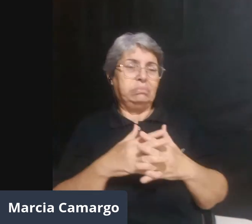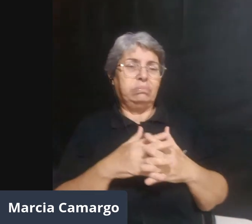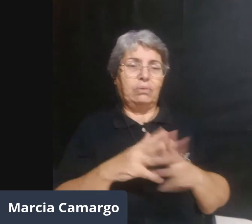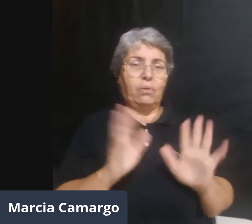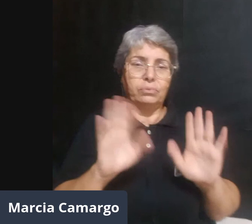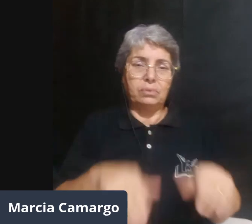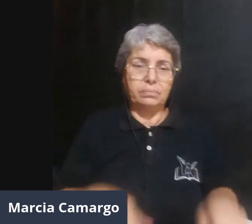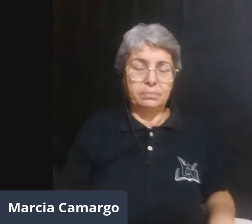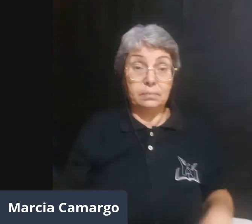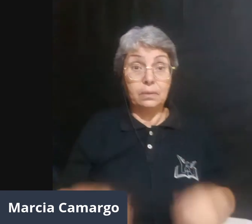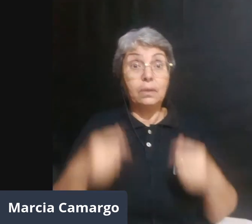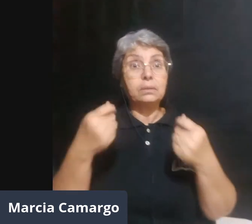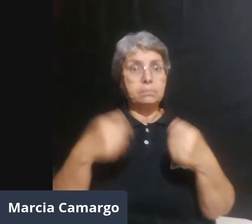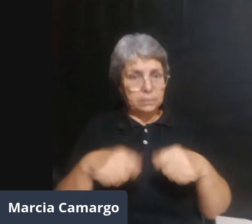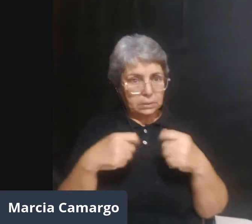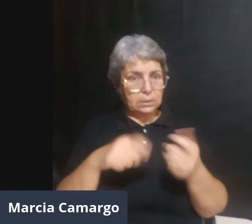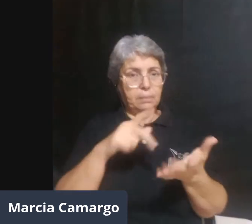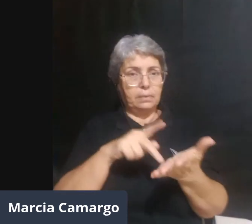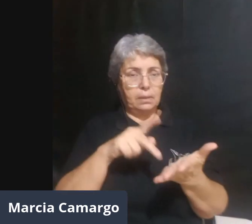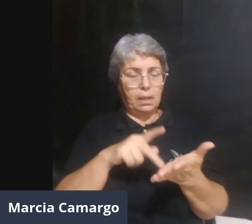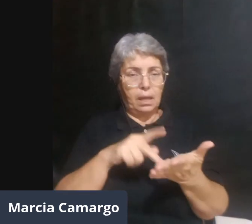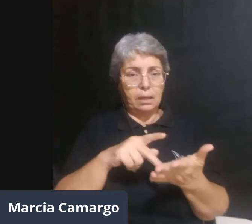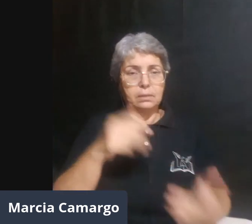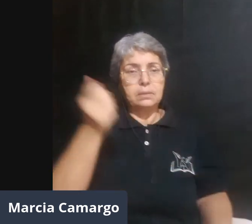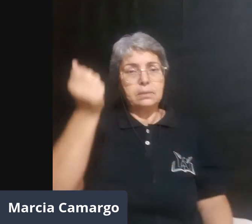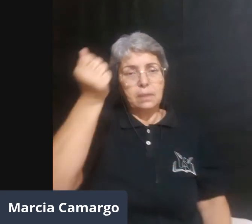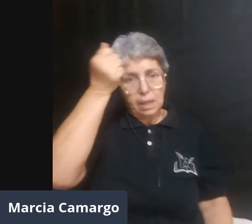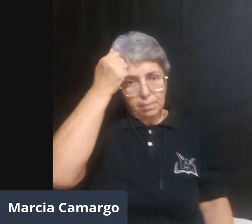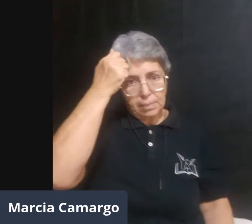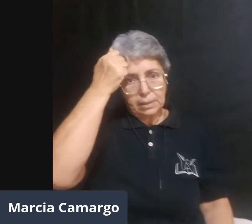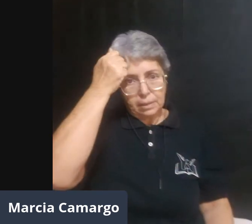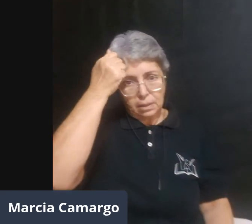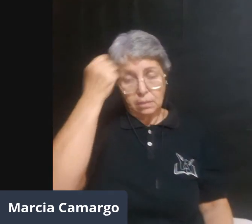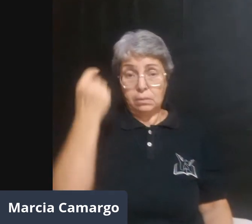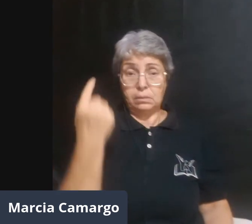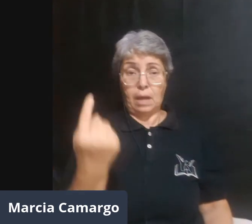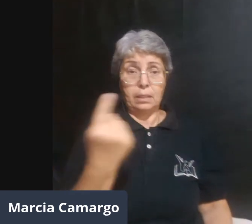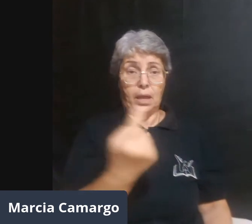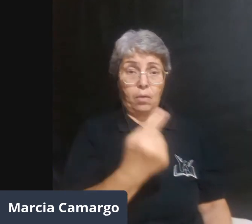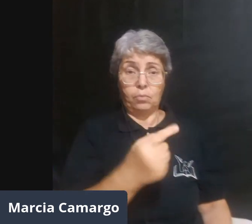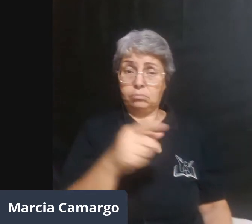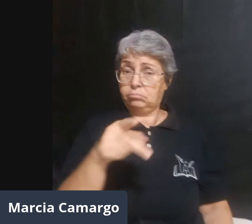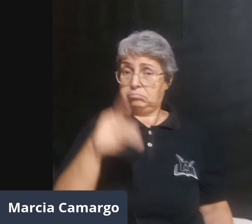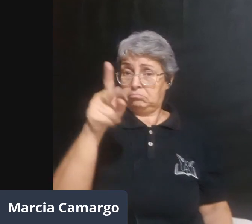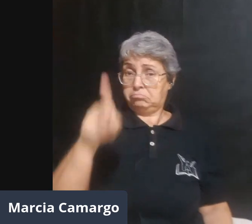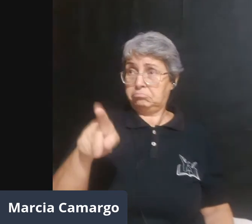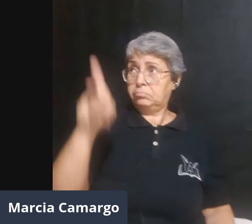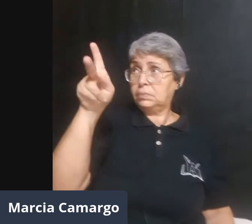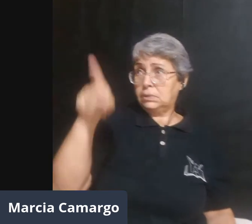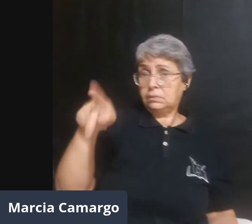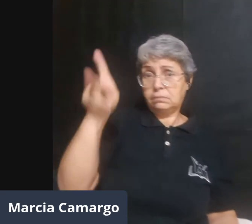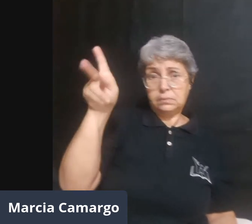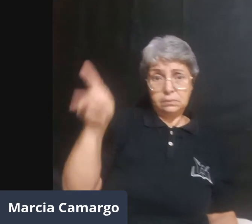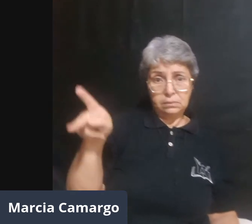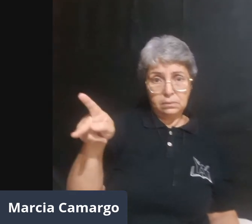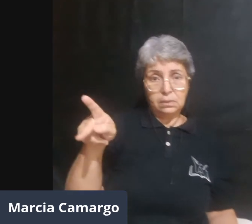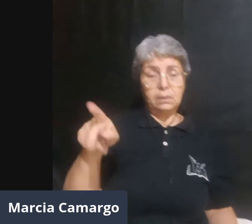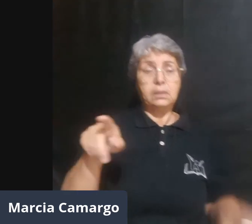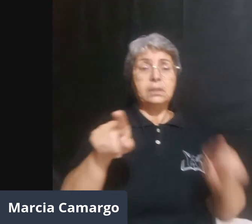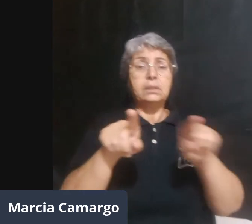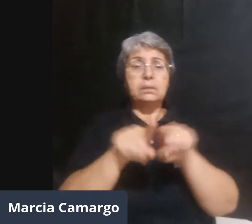nos arrepender. Essa é uma atitude individual para a salvação, mas também deve haver uma